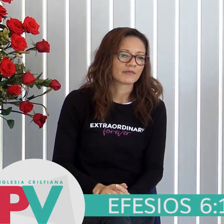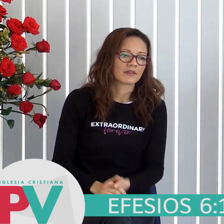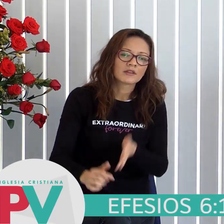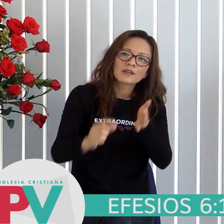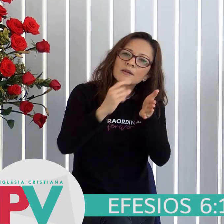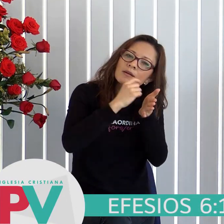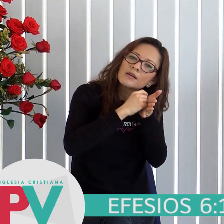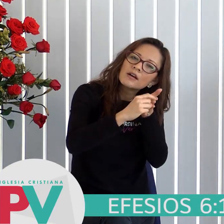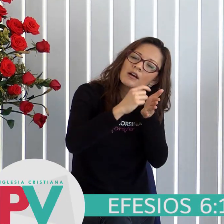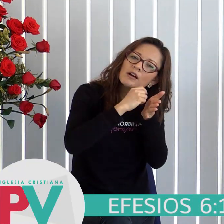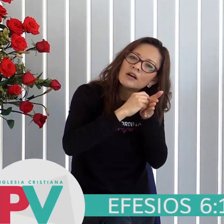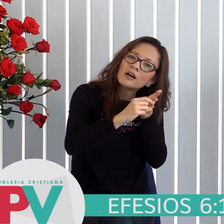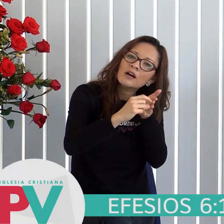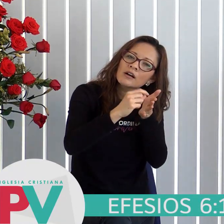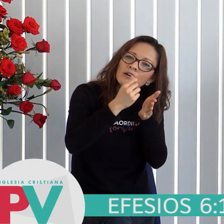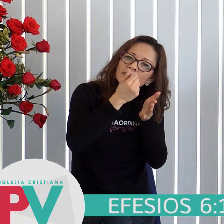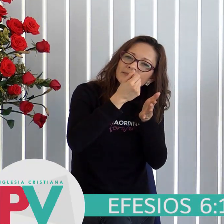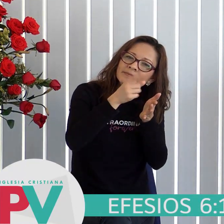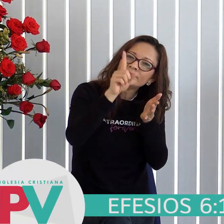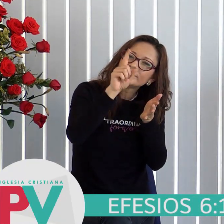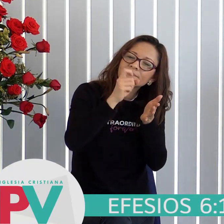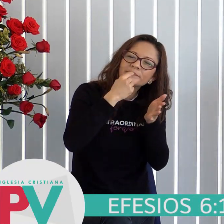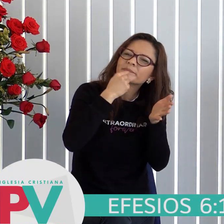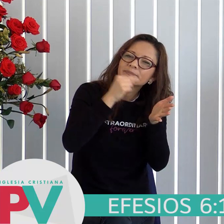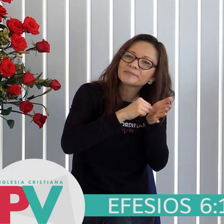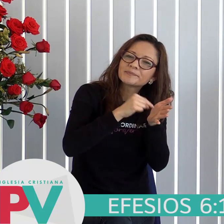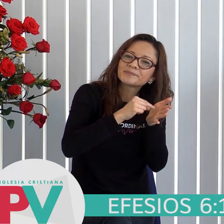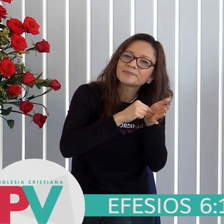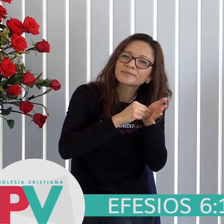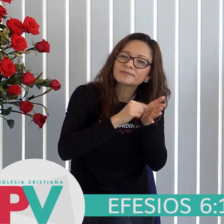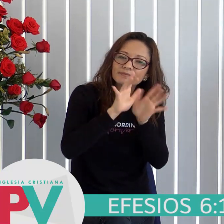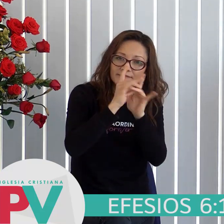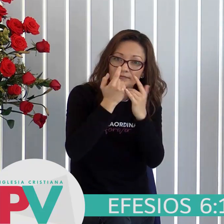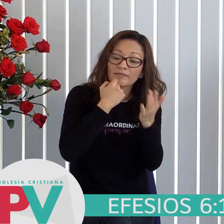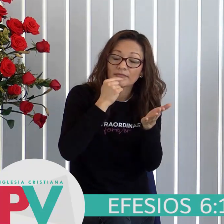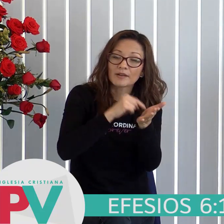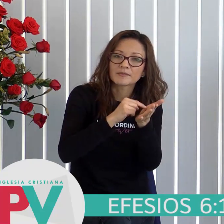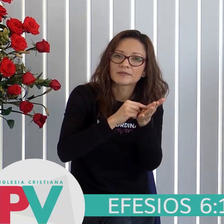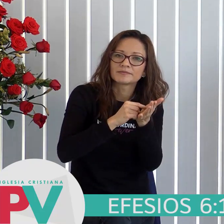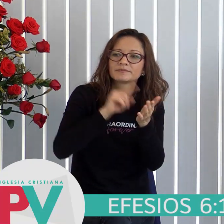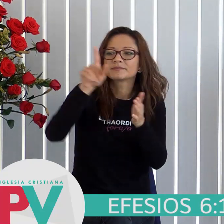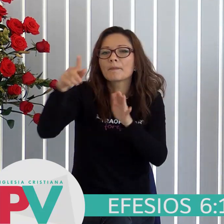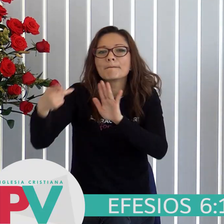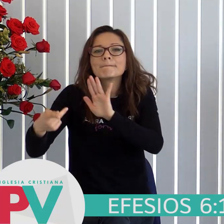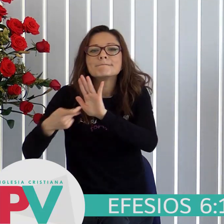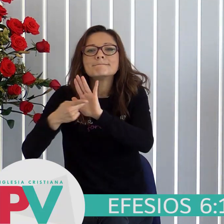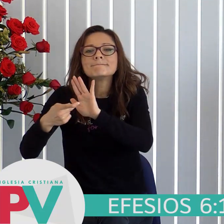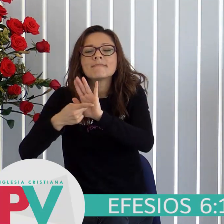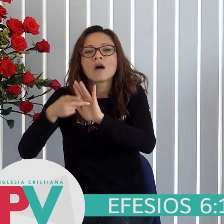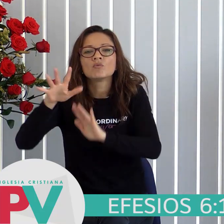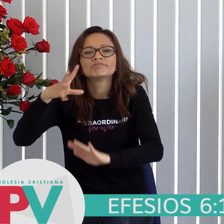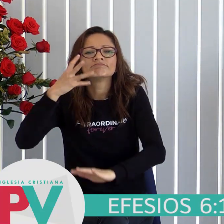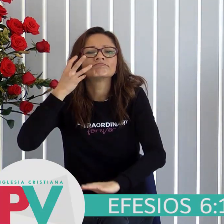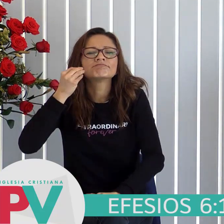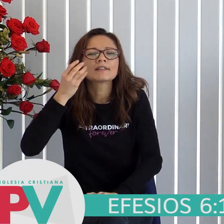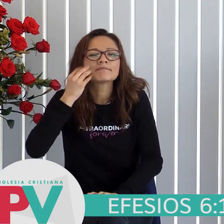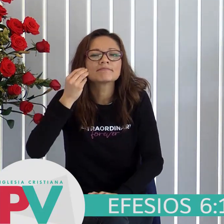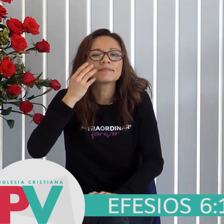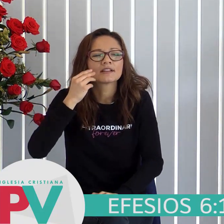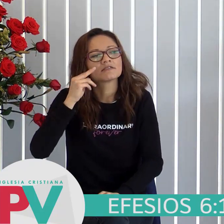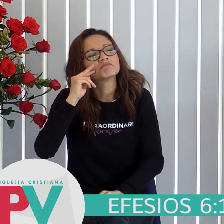versículo 16. Y mire la palabra como lo dice el apóstol Pablo, que es un experto en esto